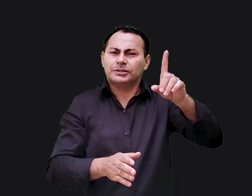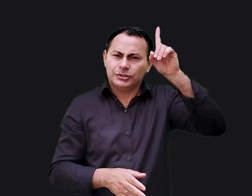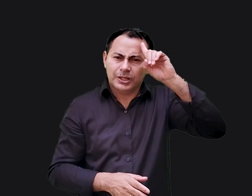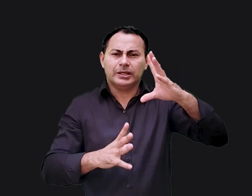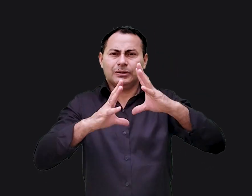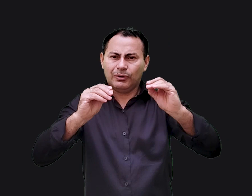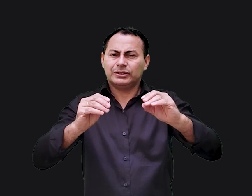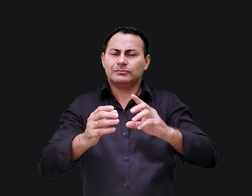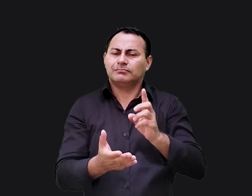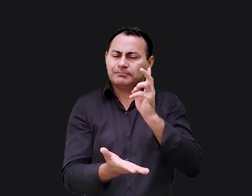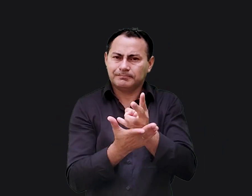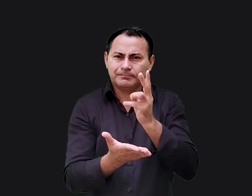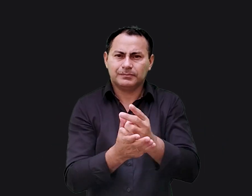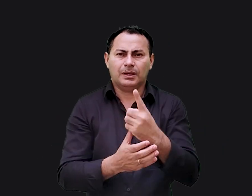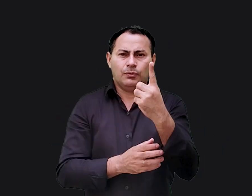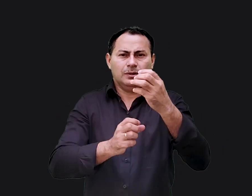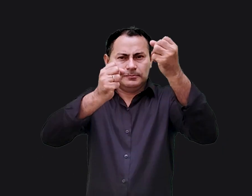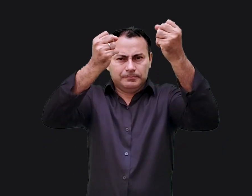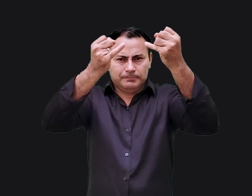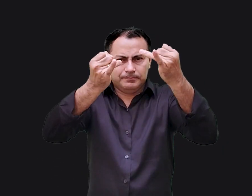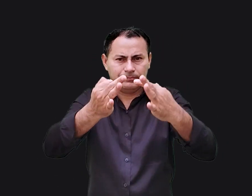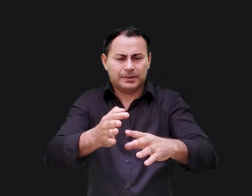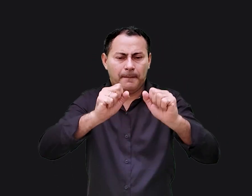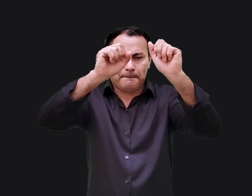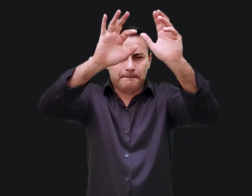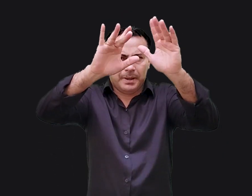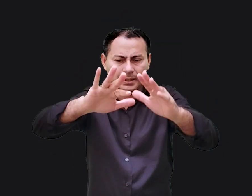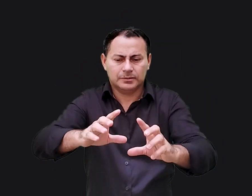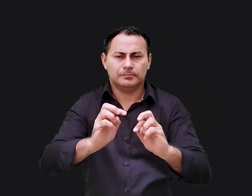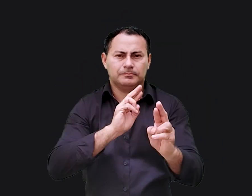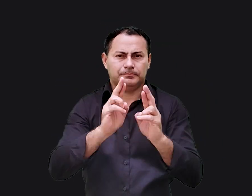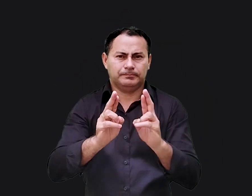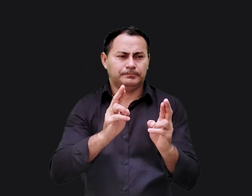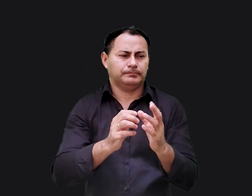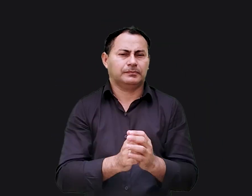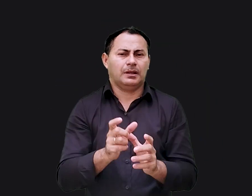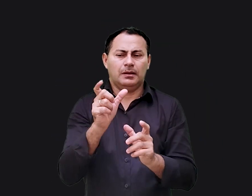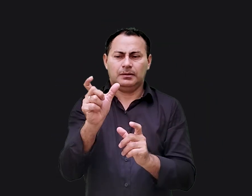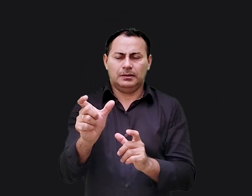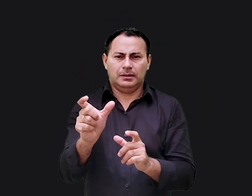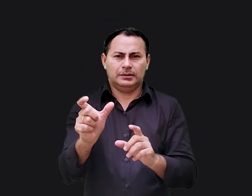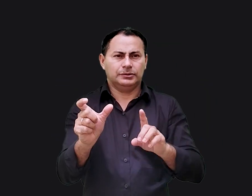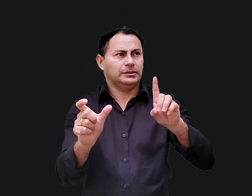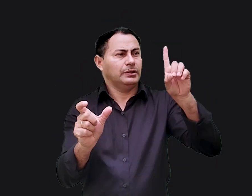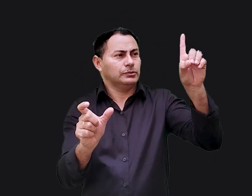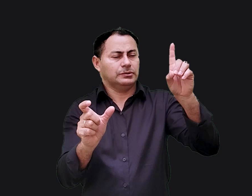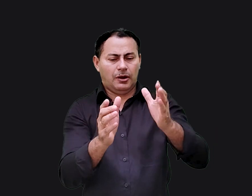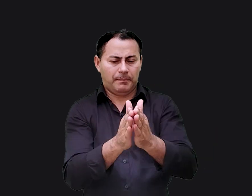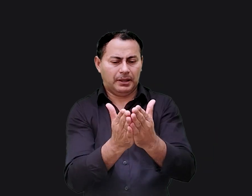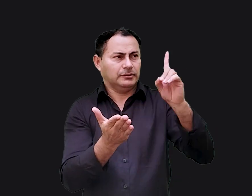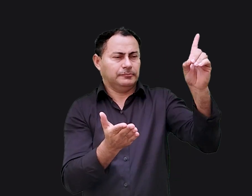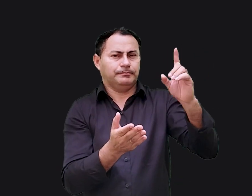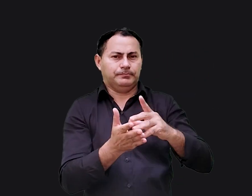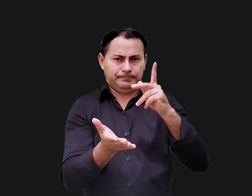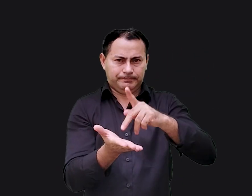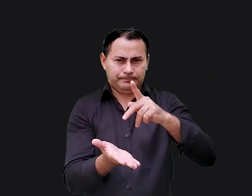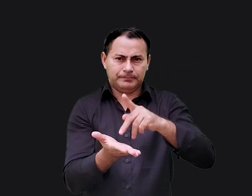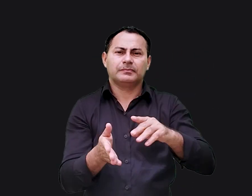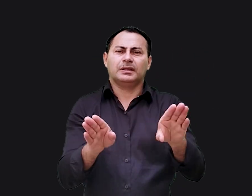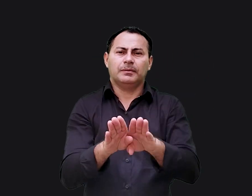nela dia e noite. Uma das explicações para suas bênçãos está relacionada à palavra de Deus. Essa verdade